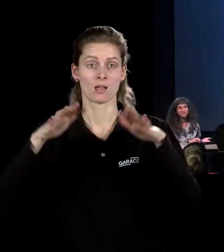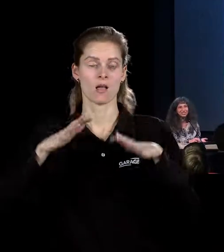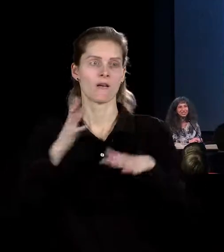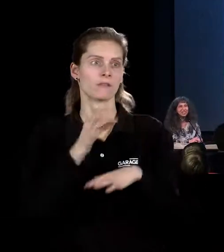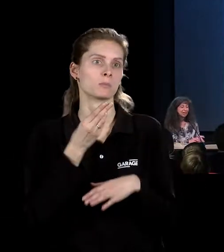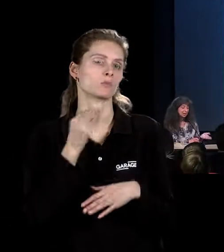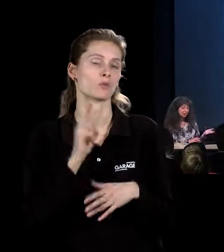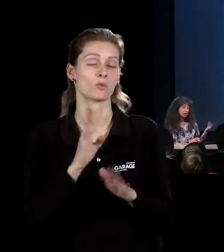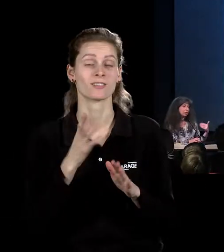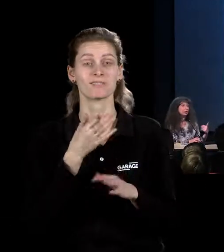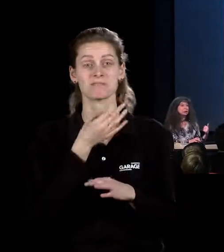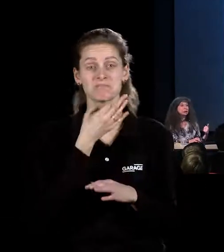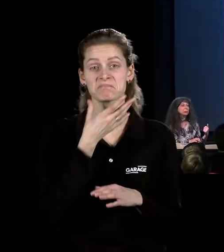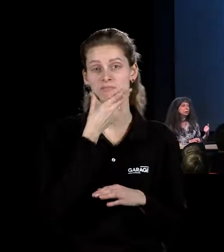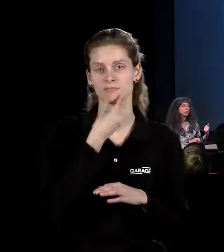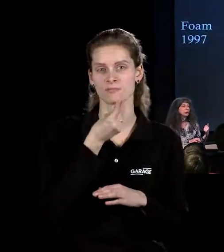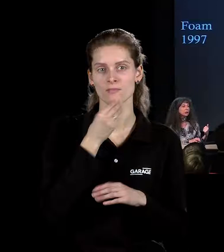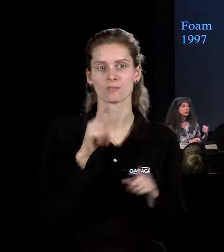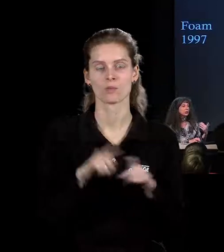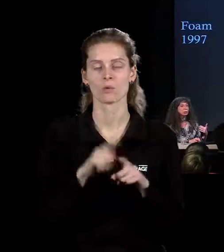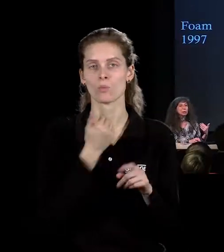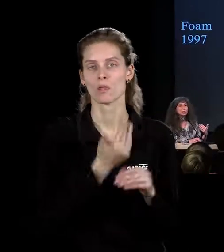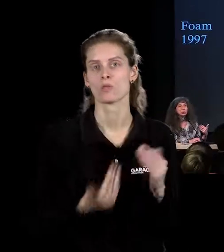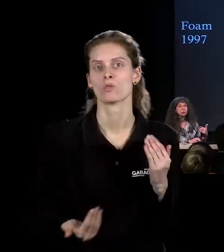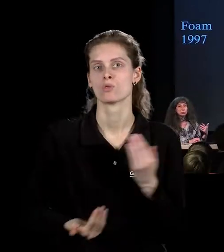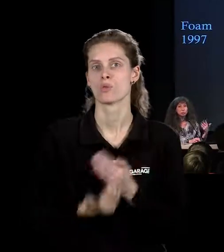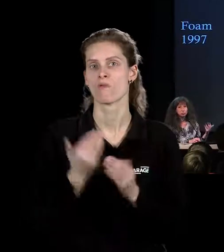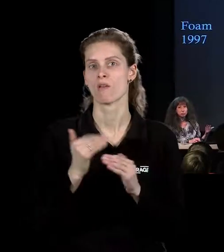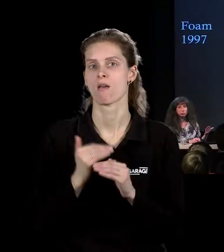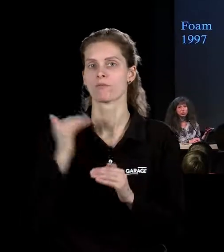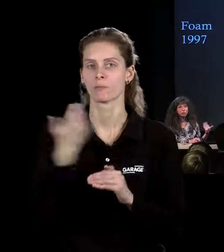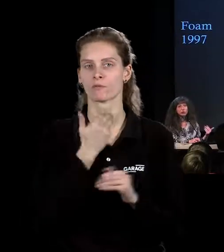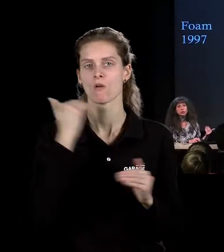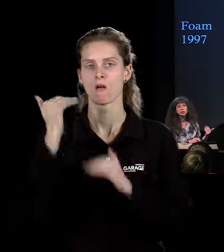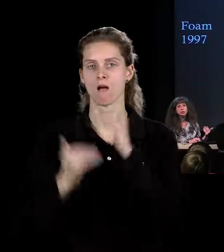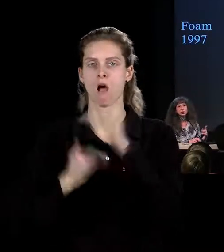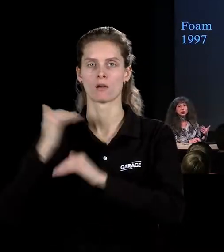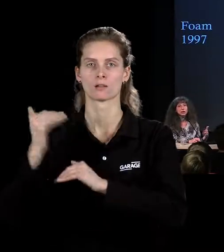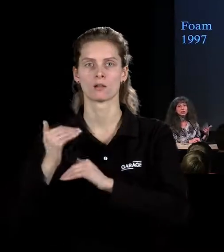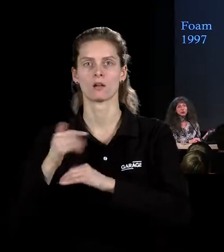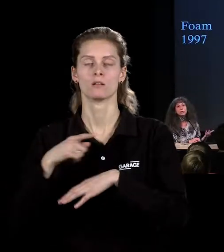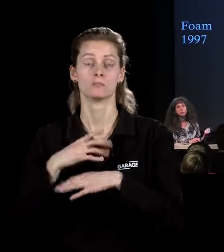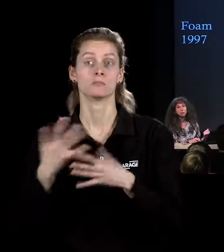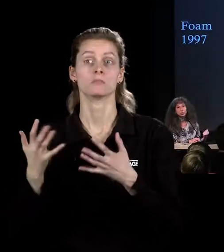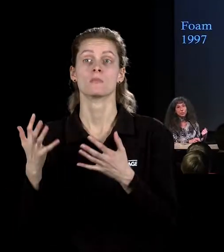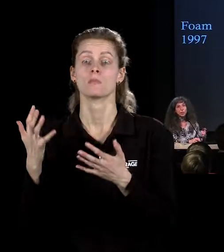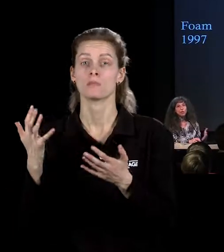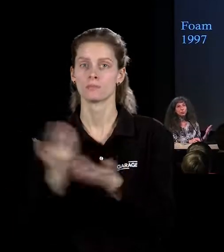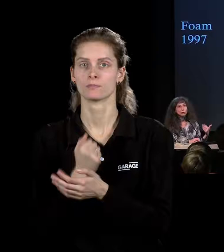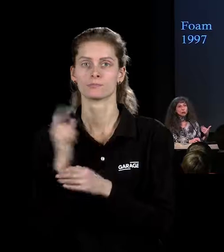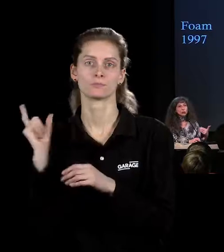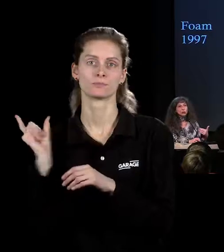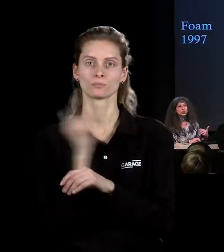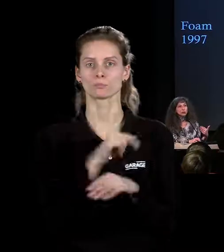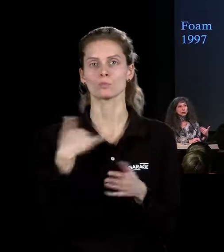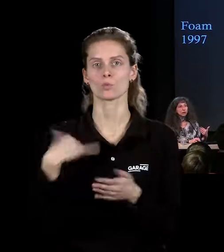и всем нравилась, стала новым этапом в его карьере, которая ему позволила уехать, в конце концов, эмигрировать в Нью-Йорк.